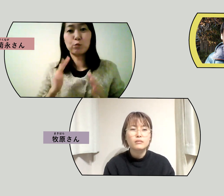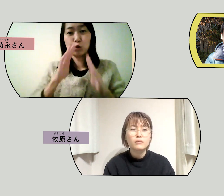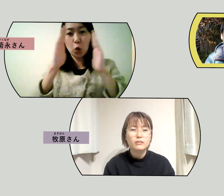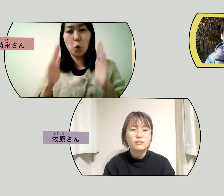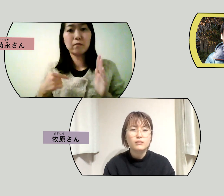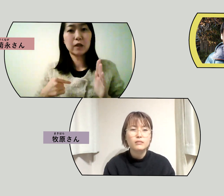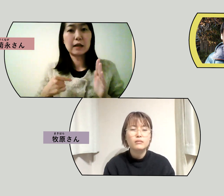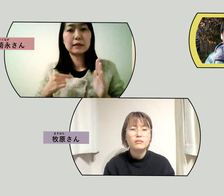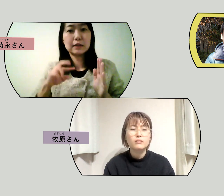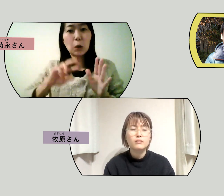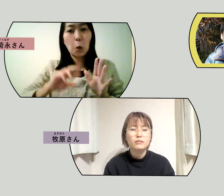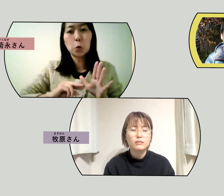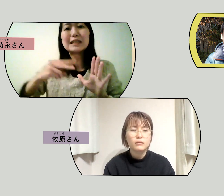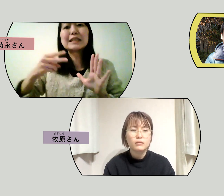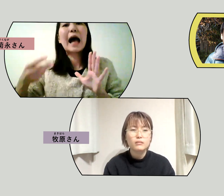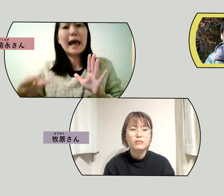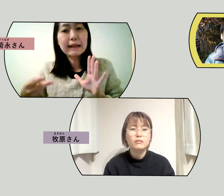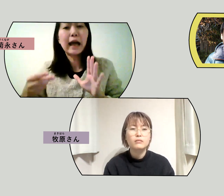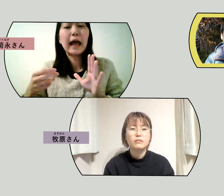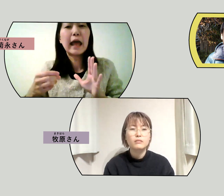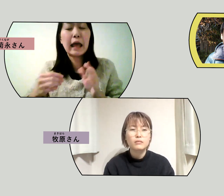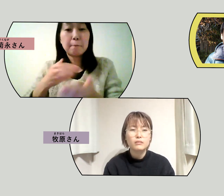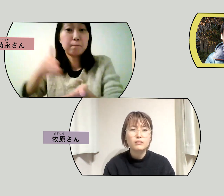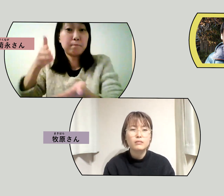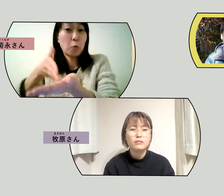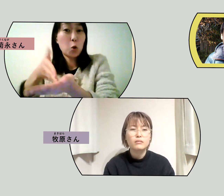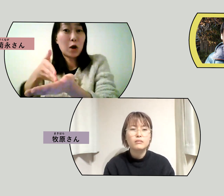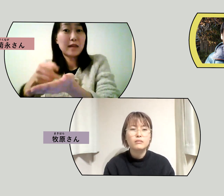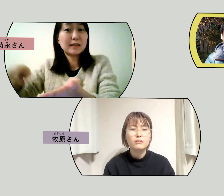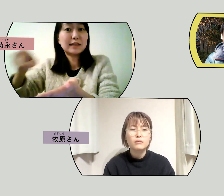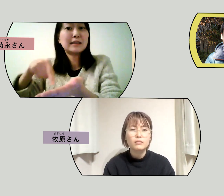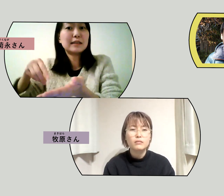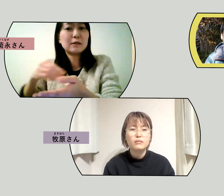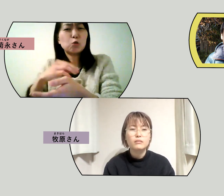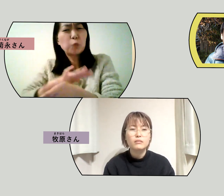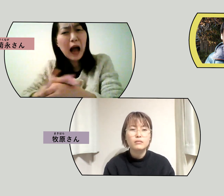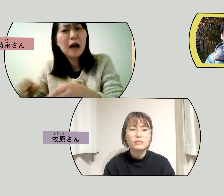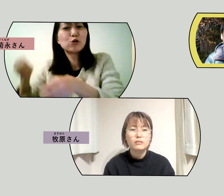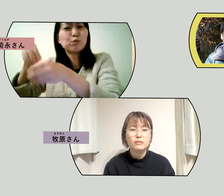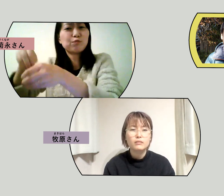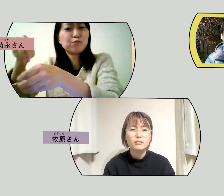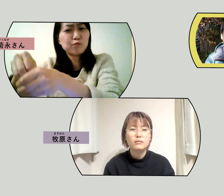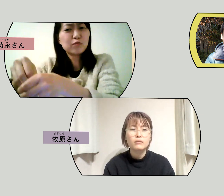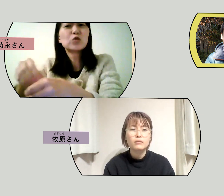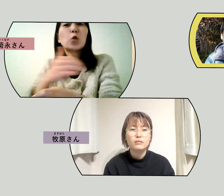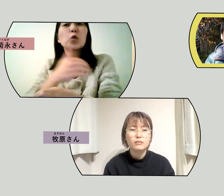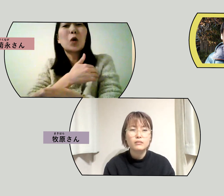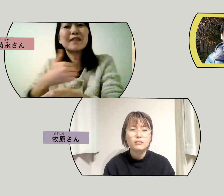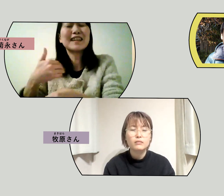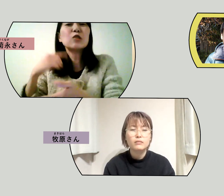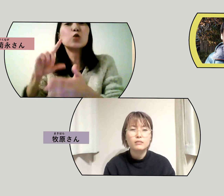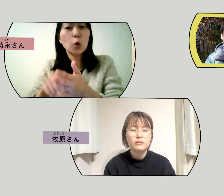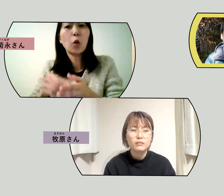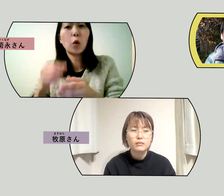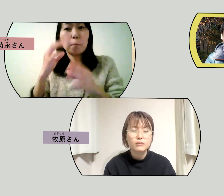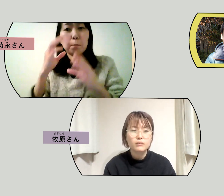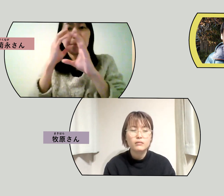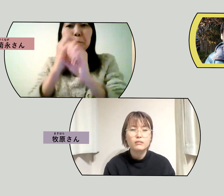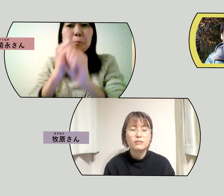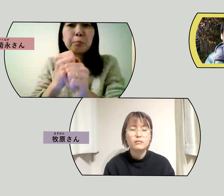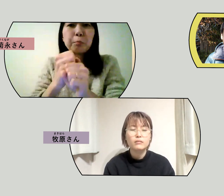の存在今ある自分の存在を乗り換えて物語の世界に入っていくということができる